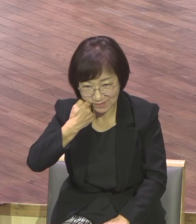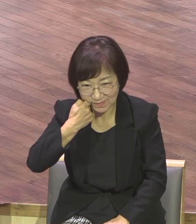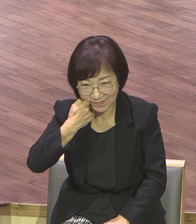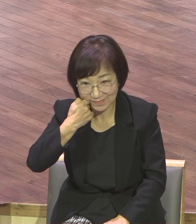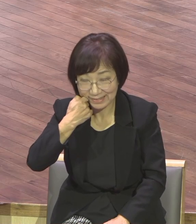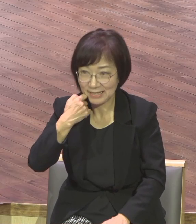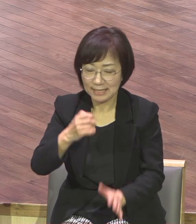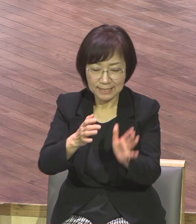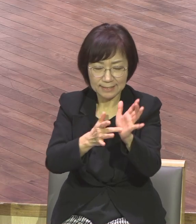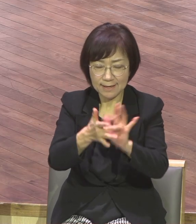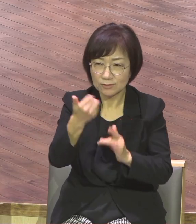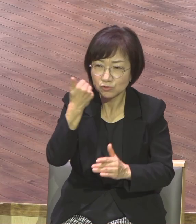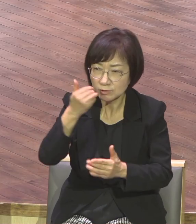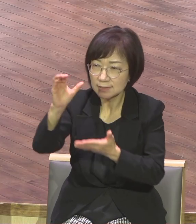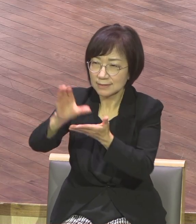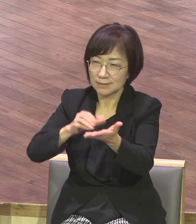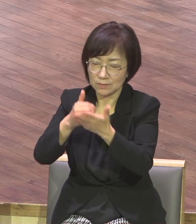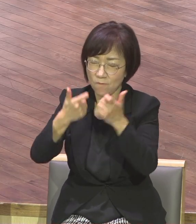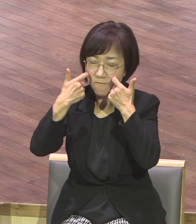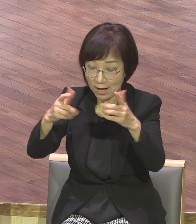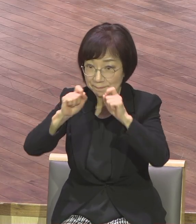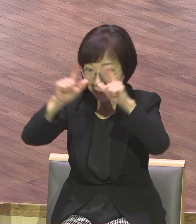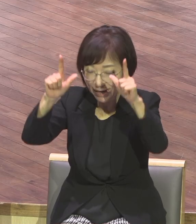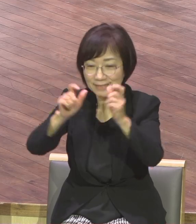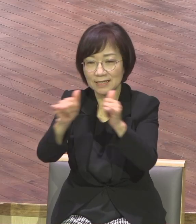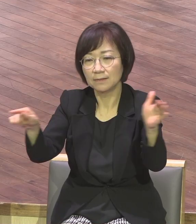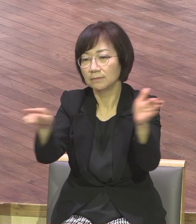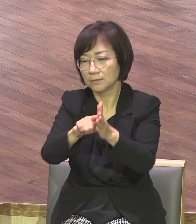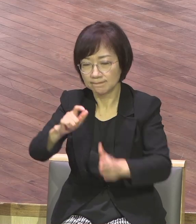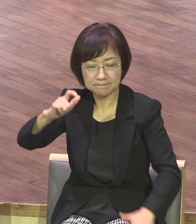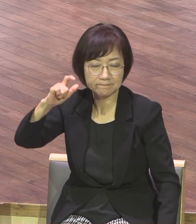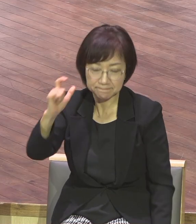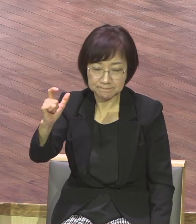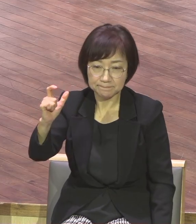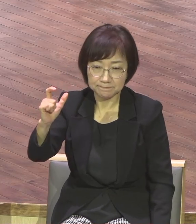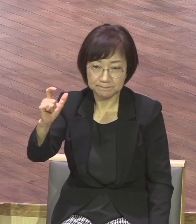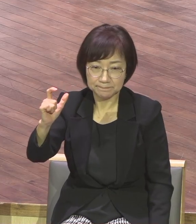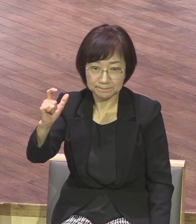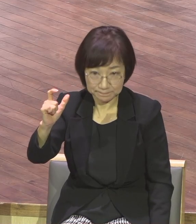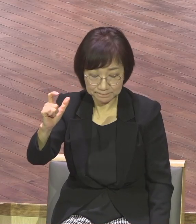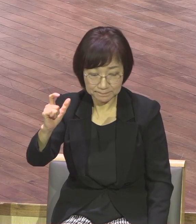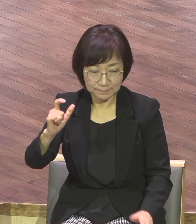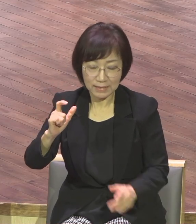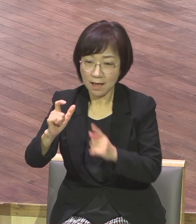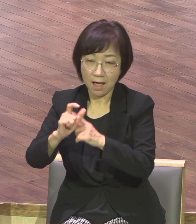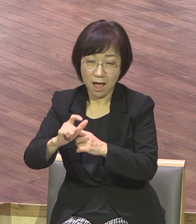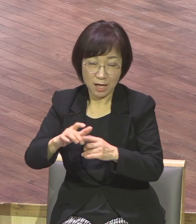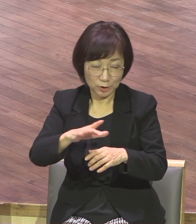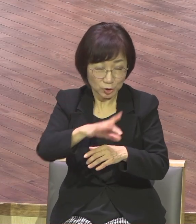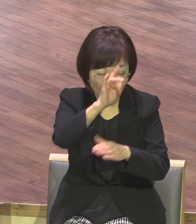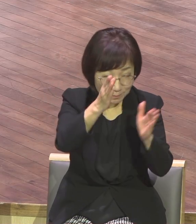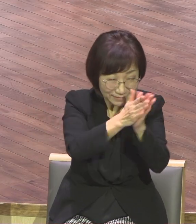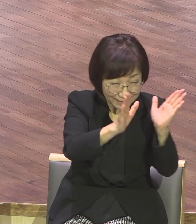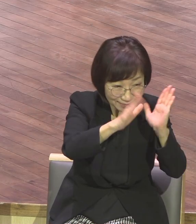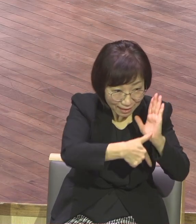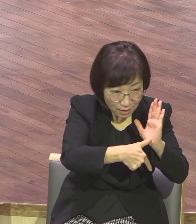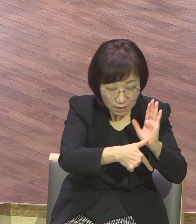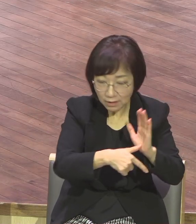사람, 견고한 자, 이런 사람의 진실한 자, 이런 사람이 처음이나 나중에는